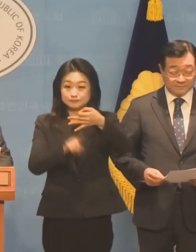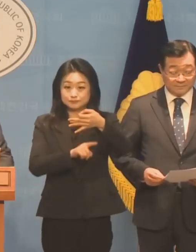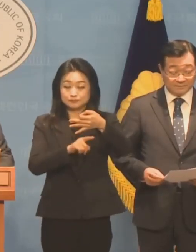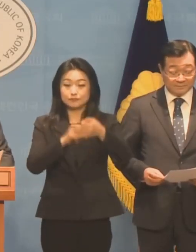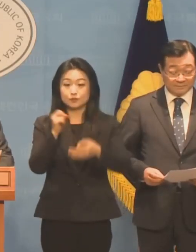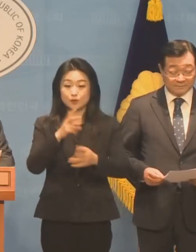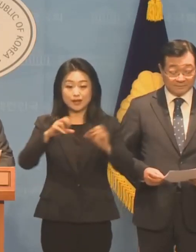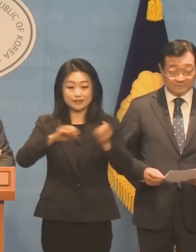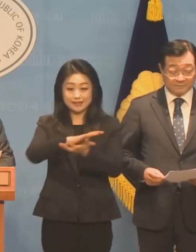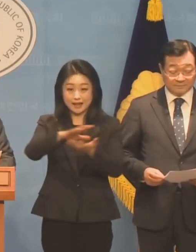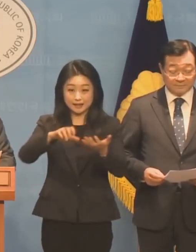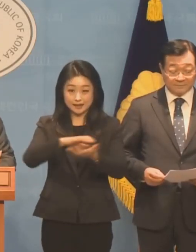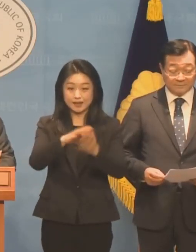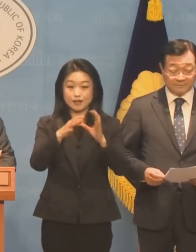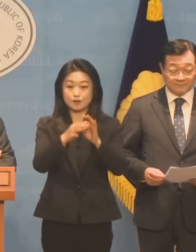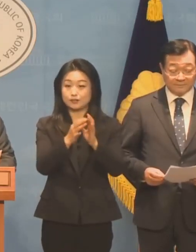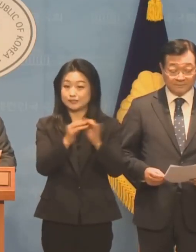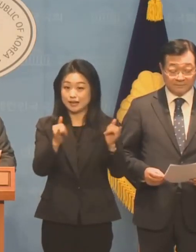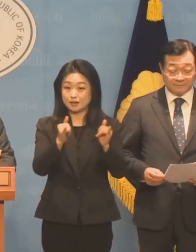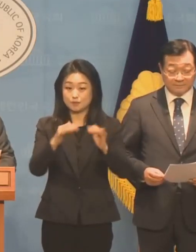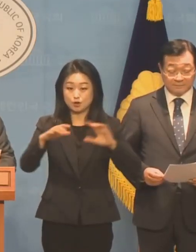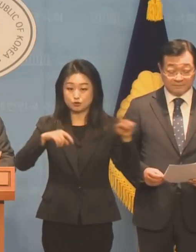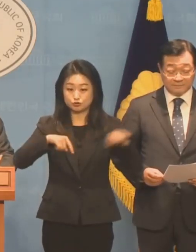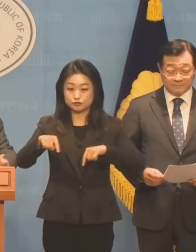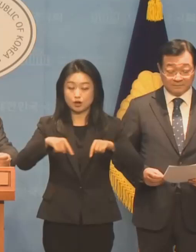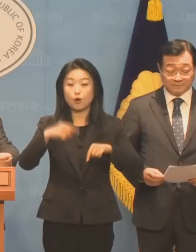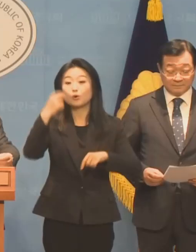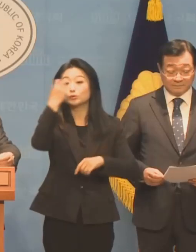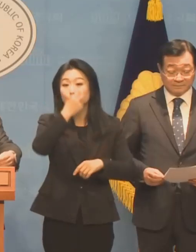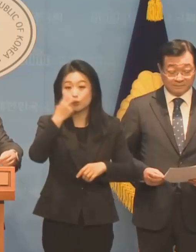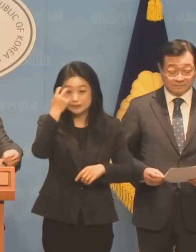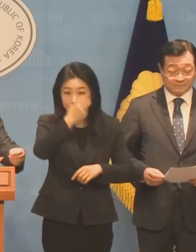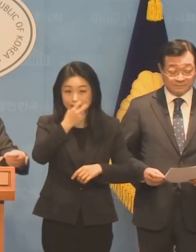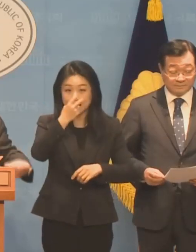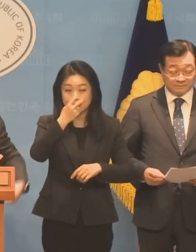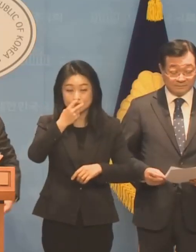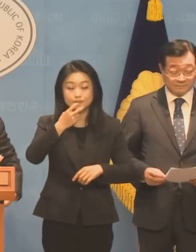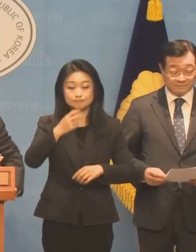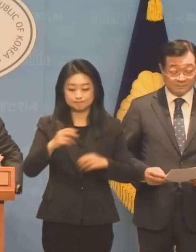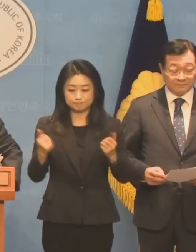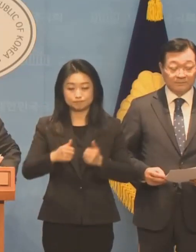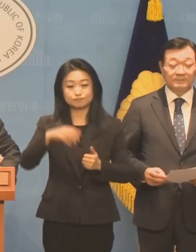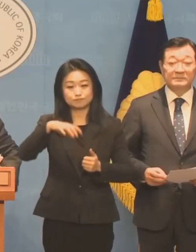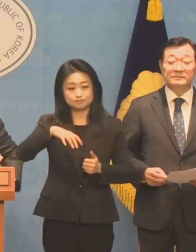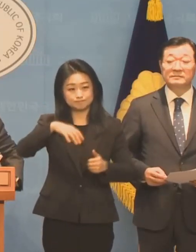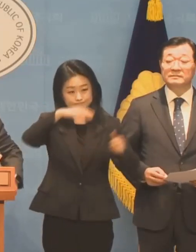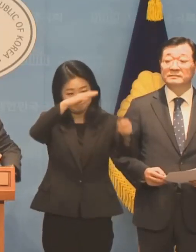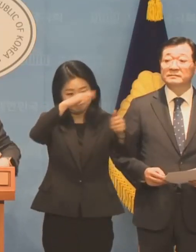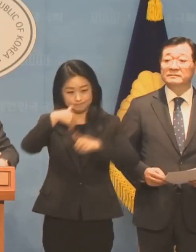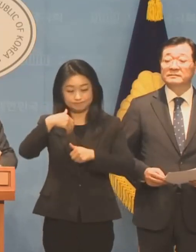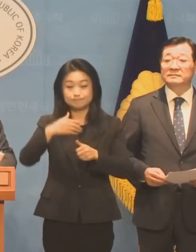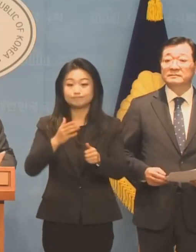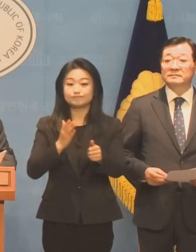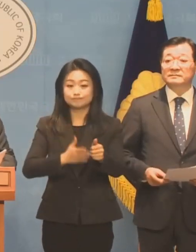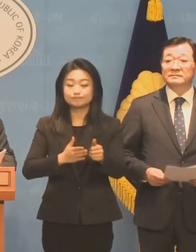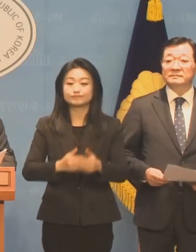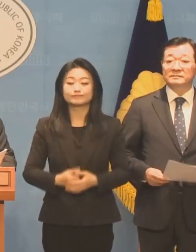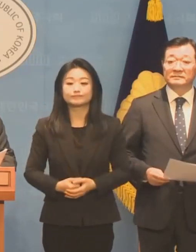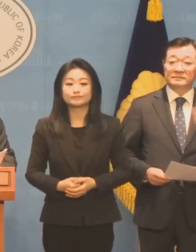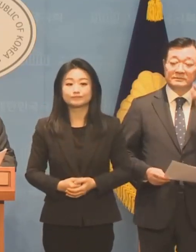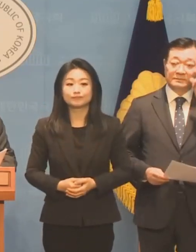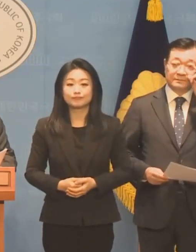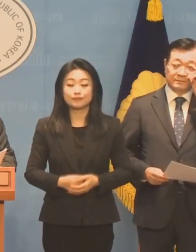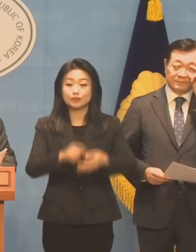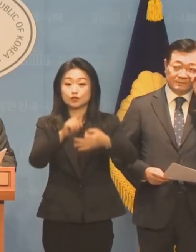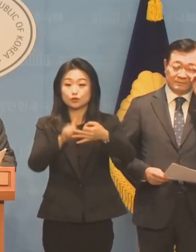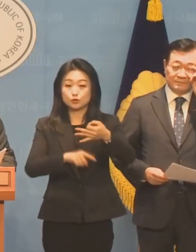윤석열과 내란 세력은 국정조사라는 역사의 법정 앞에 떳떳이 임하라. 윤석열